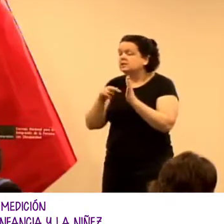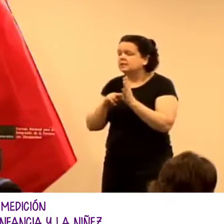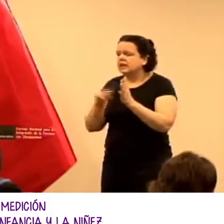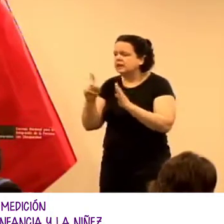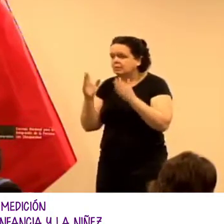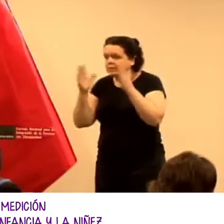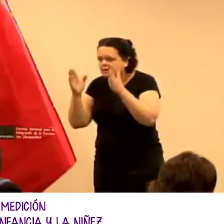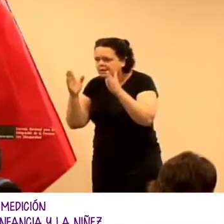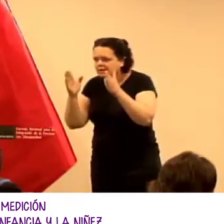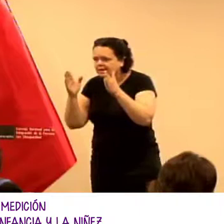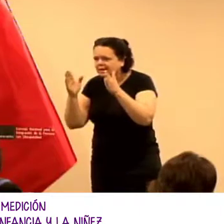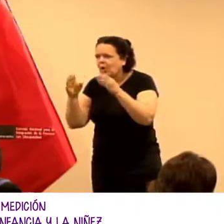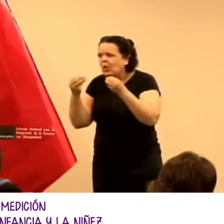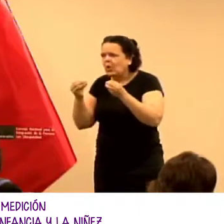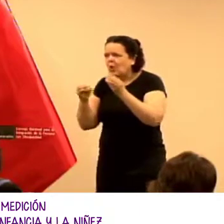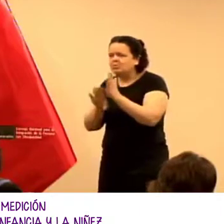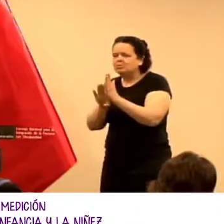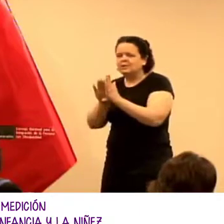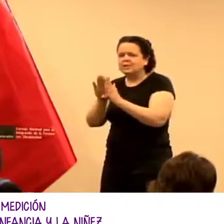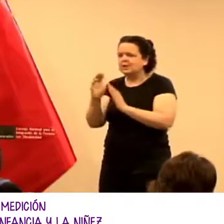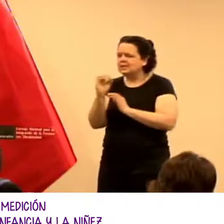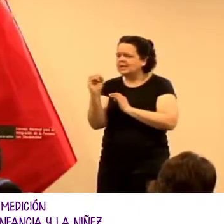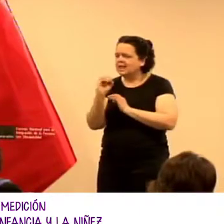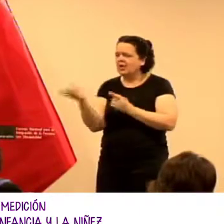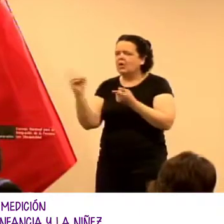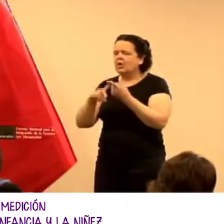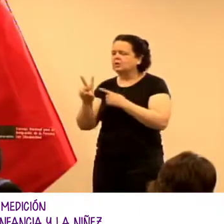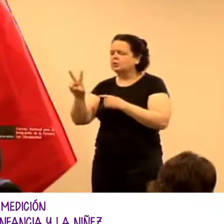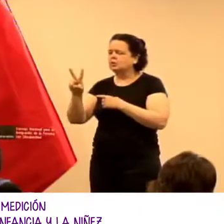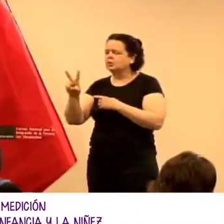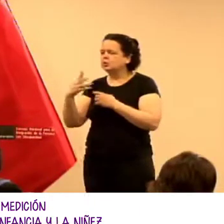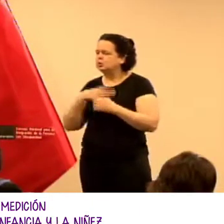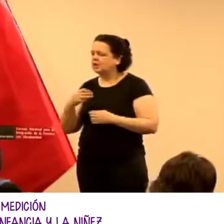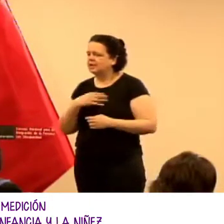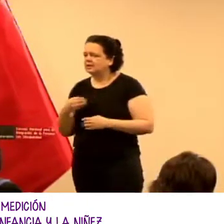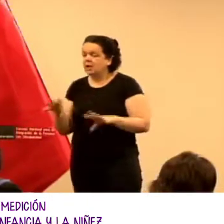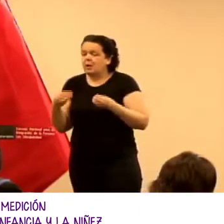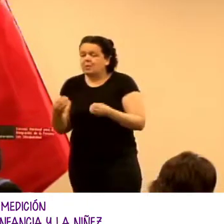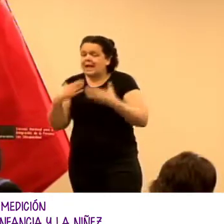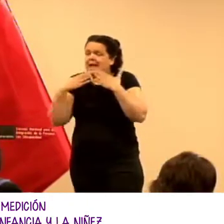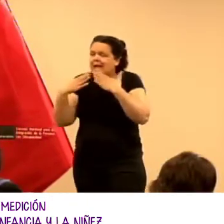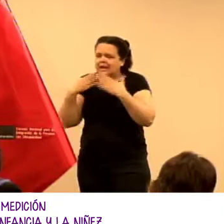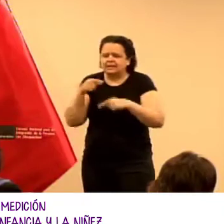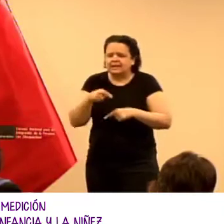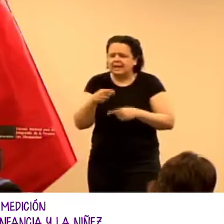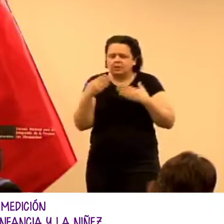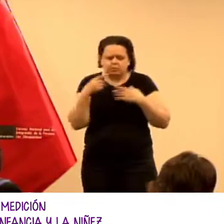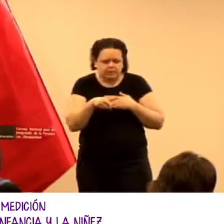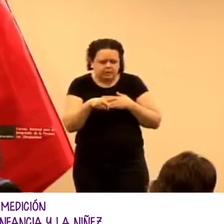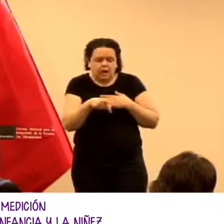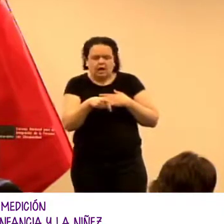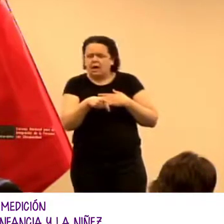prestar atención a los retrasos de desarrollo entre 0 a 2 años. Porque justamente, gracias a la identificación temprana y a